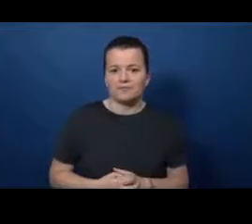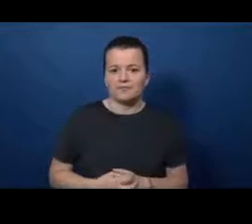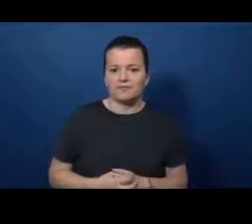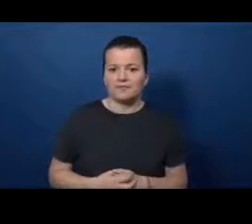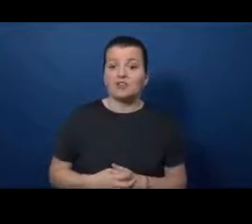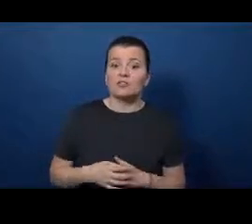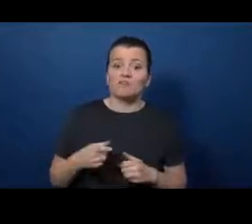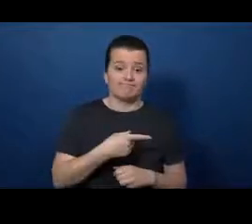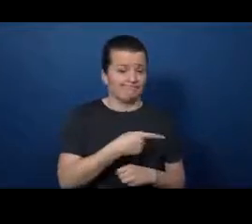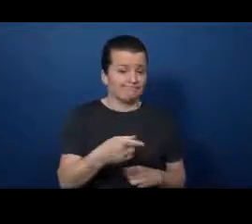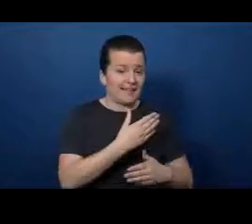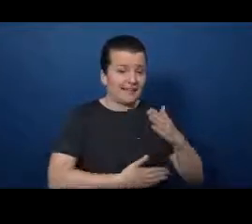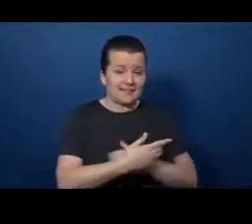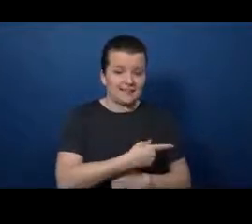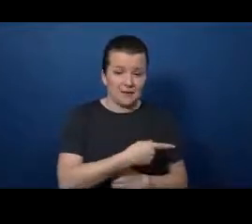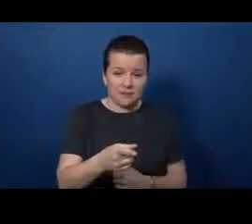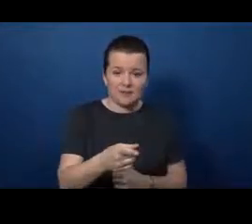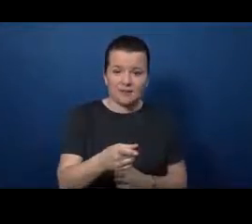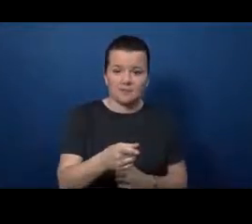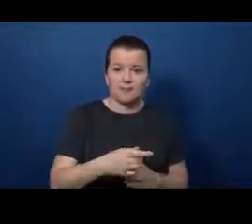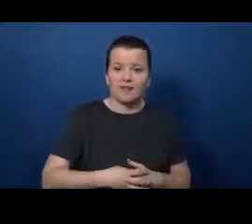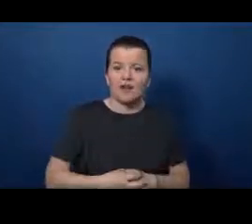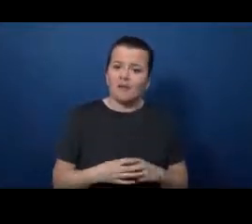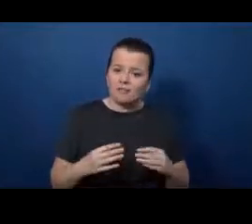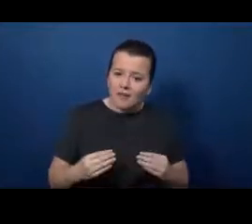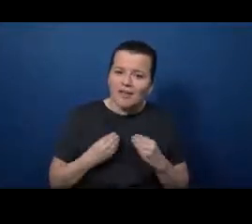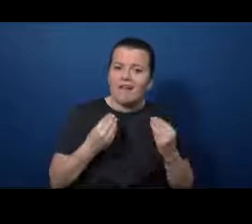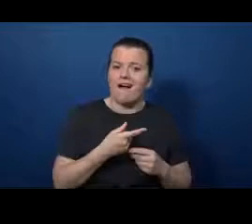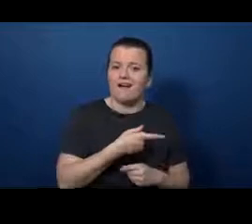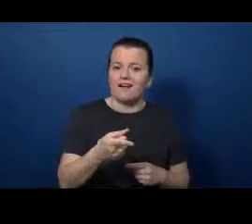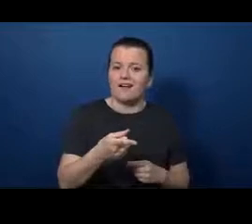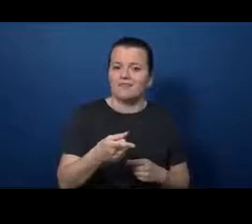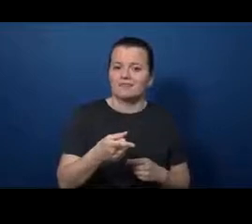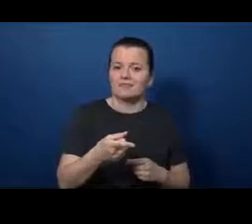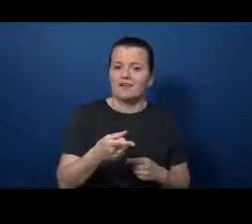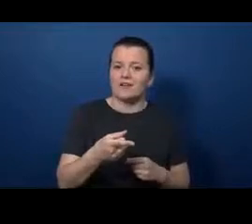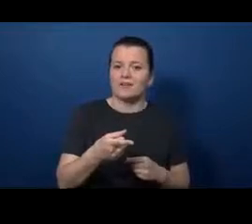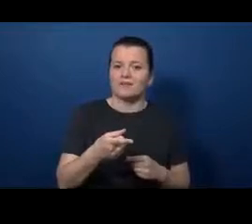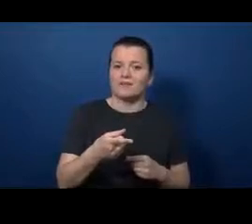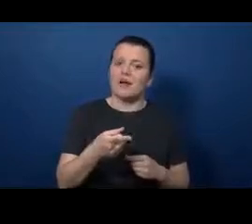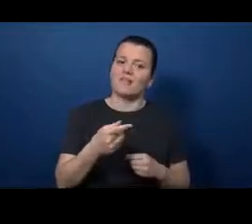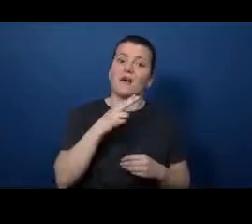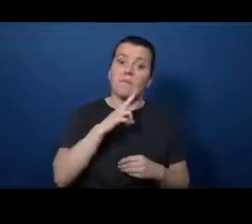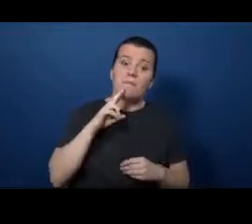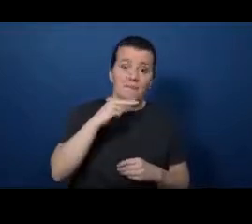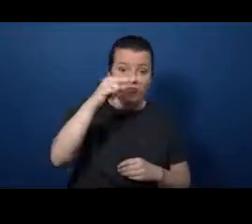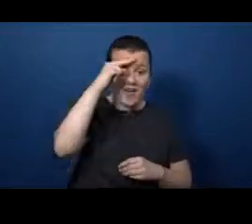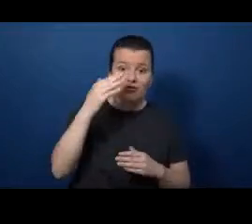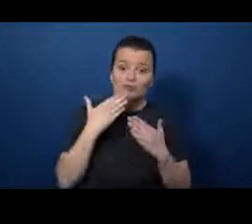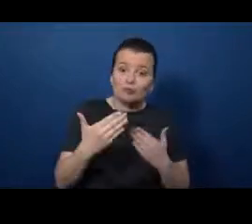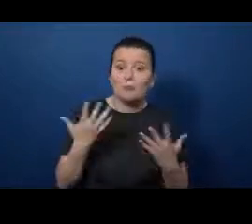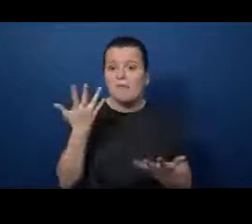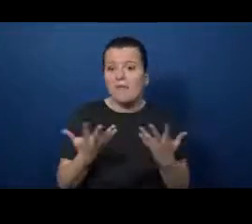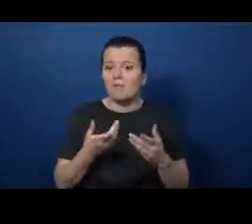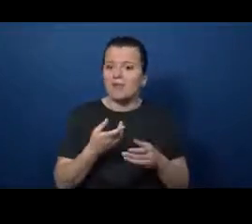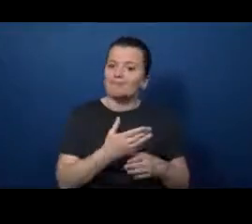全人，但是并不是所有人能够幸运的得到所有父母的关爱、关心和爱护。因此，我们是否应该去提高一